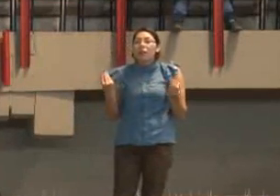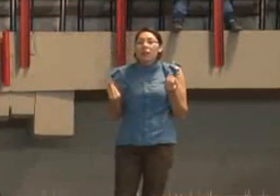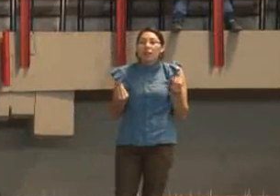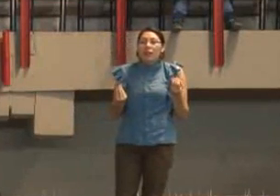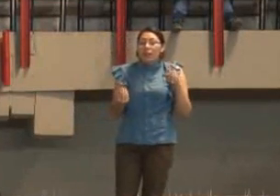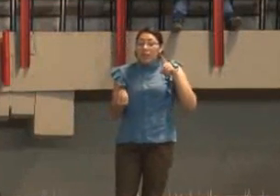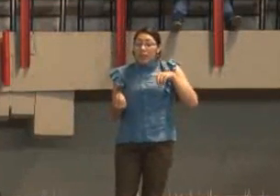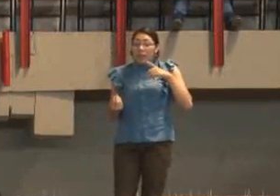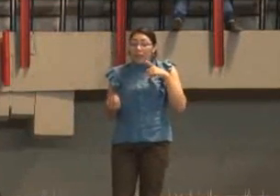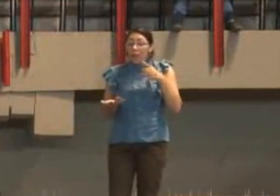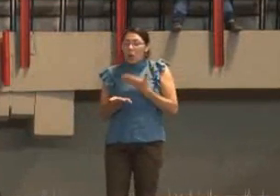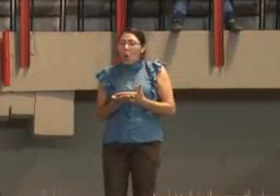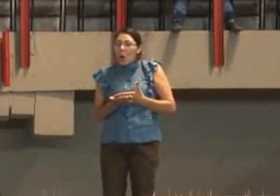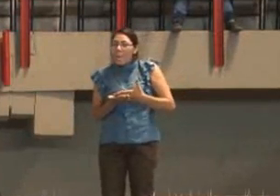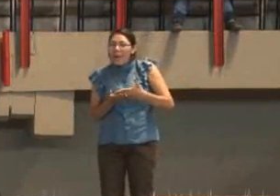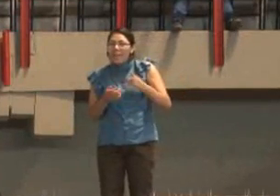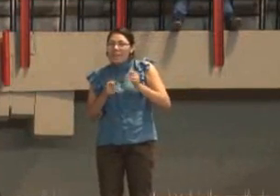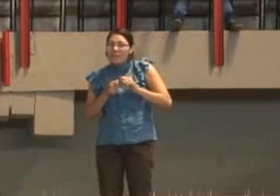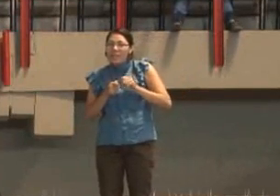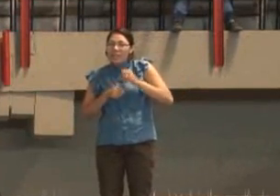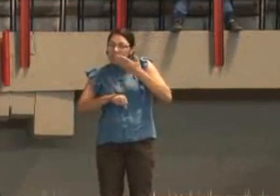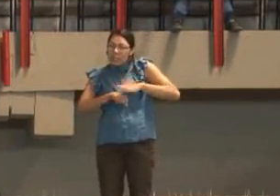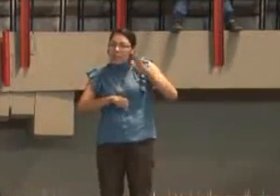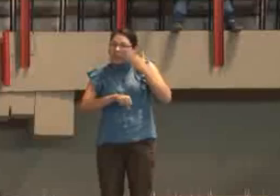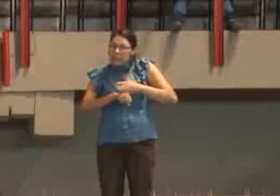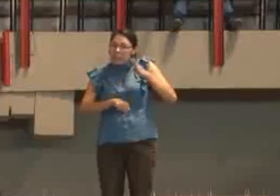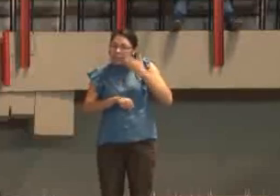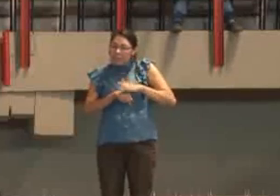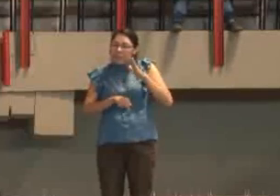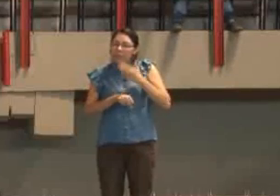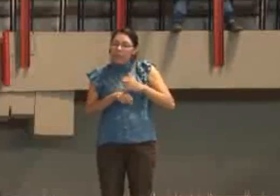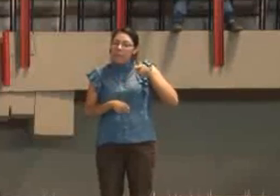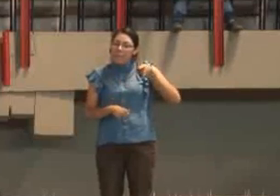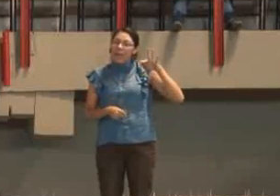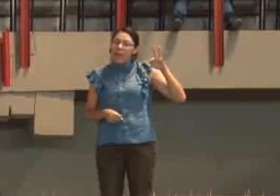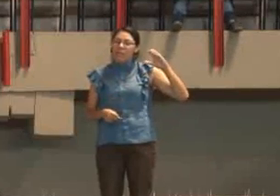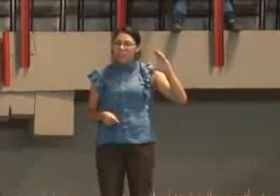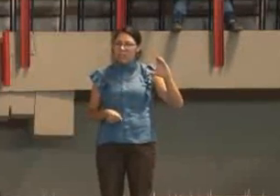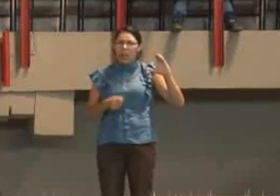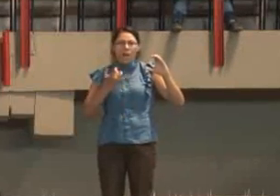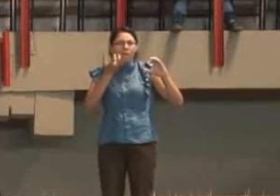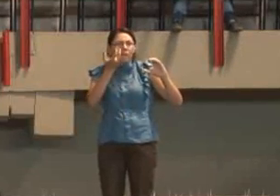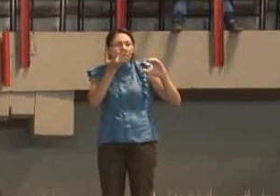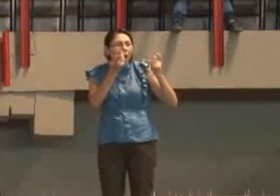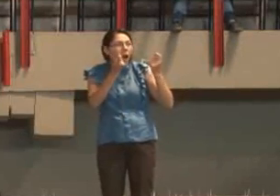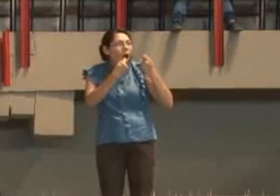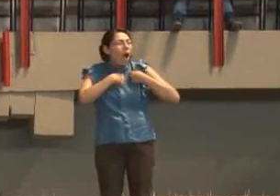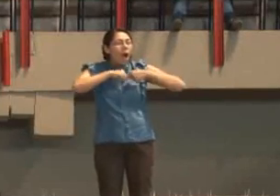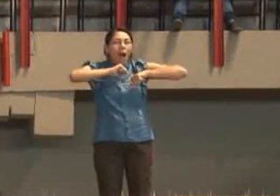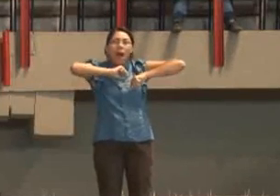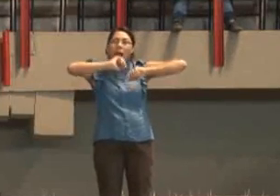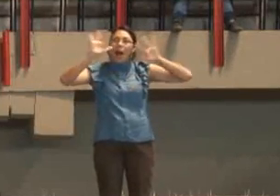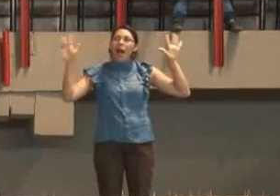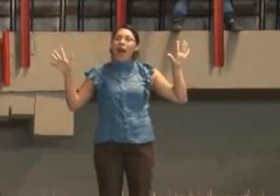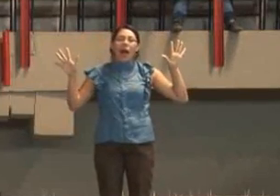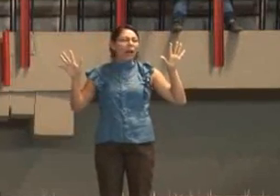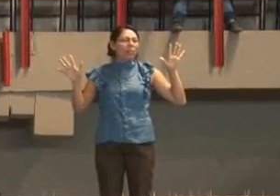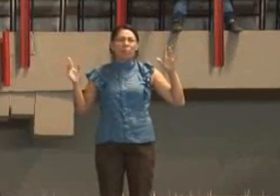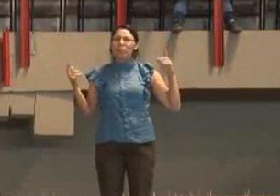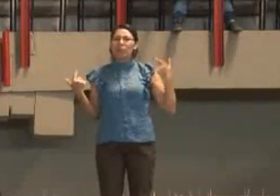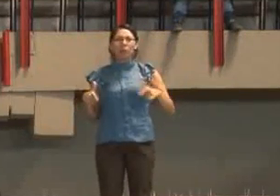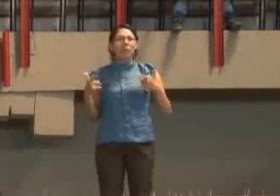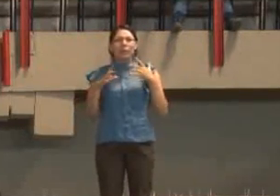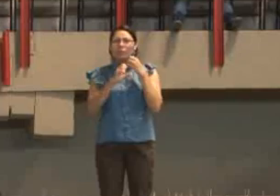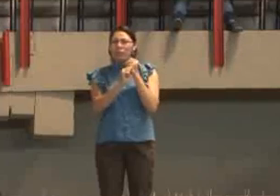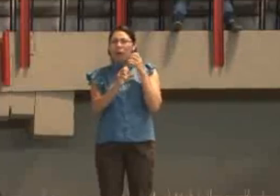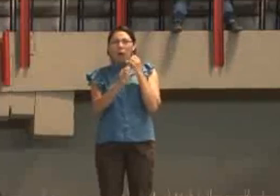contagem, na hora que a gente começa a resolver exercícios com esse princípio, isso aqui é uma coisa tão óbvia, tão lógica, que não requer fórmula